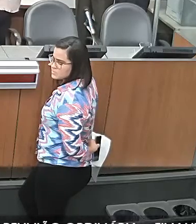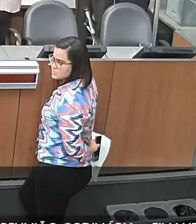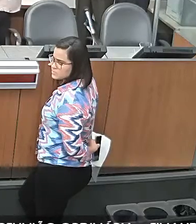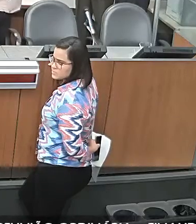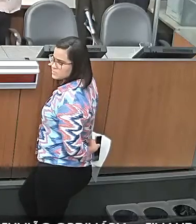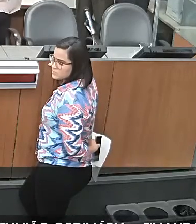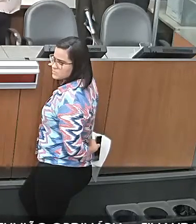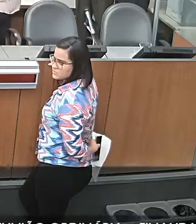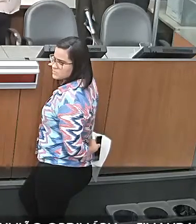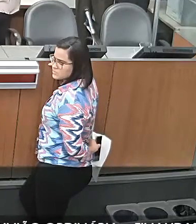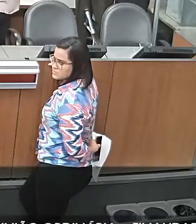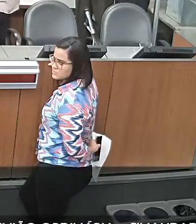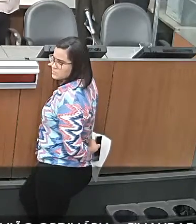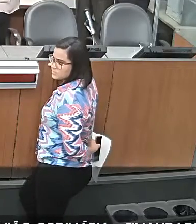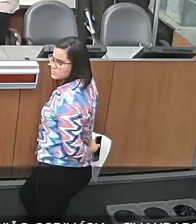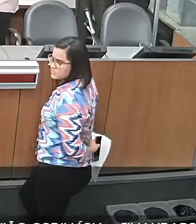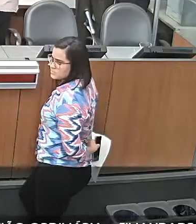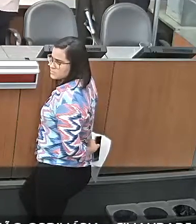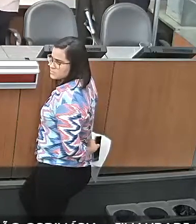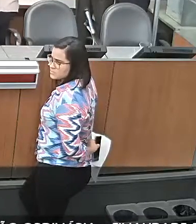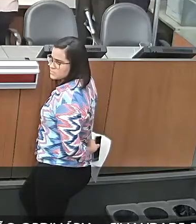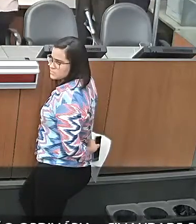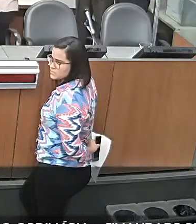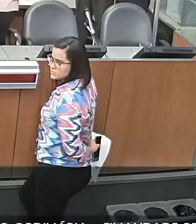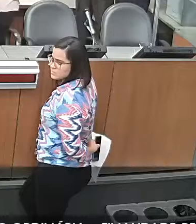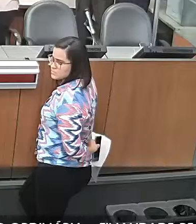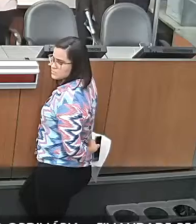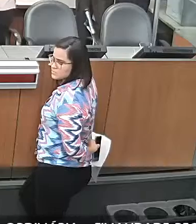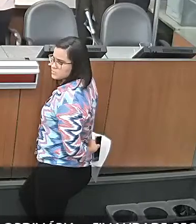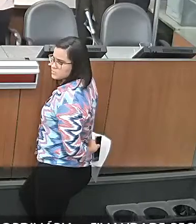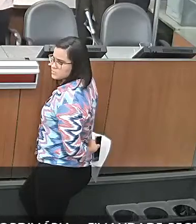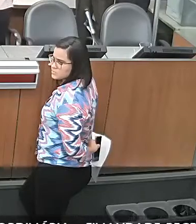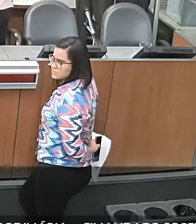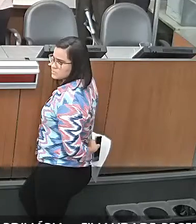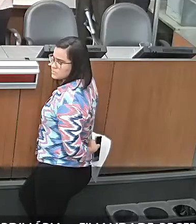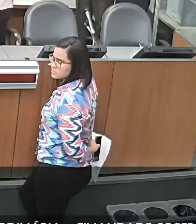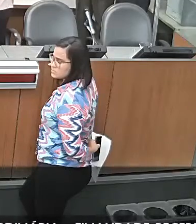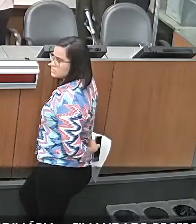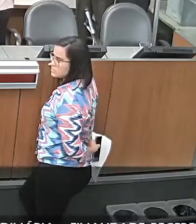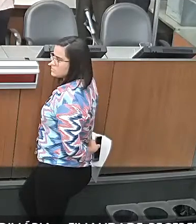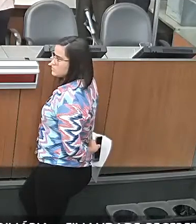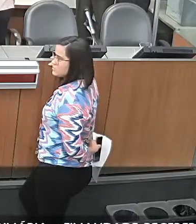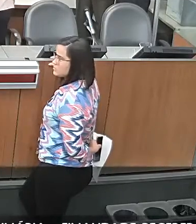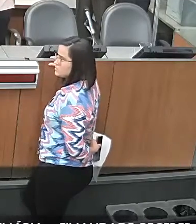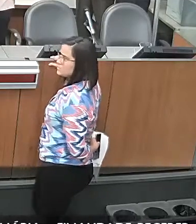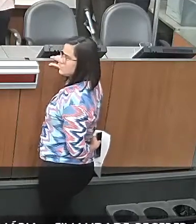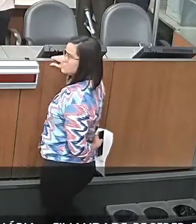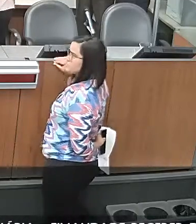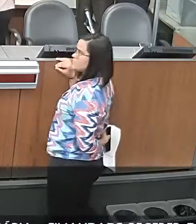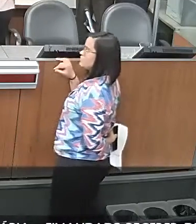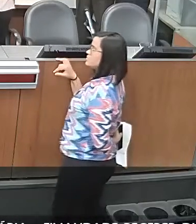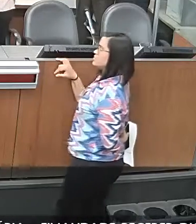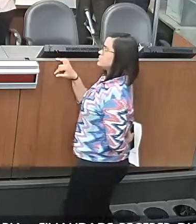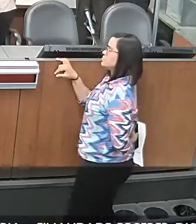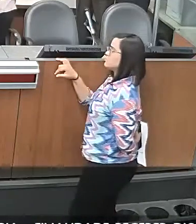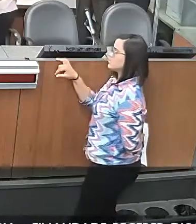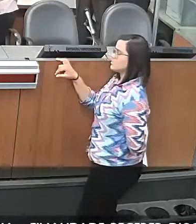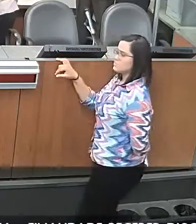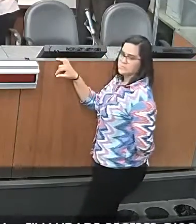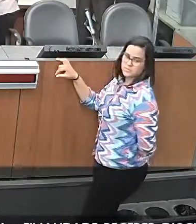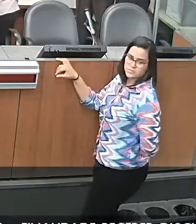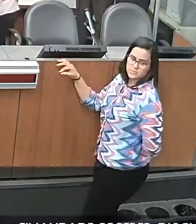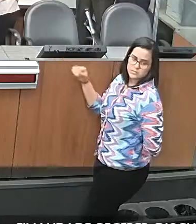3º, alinhado ao regimento interno, seja encaminhado à Secretaria de Estado de Transporte e Obras Públicas, CETOP, Belo Horizonte, pedido de providência para que seja criado